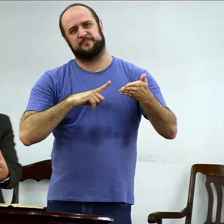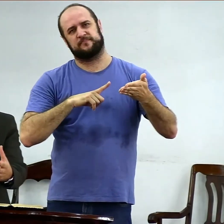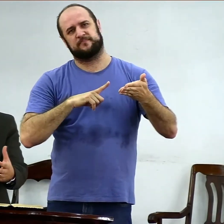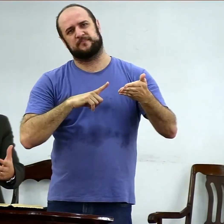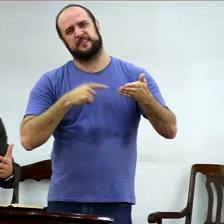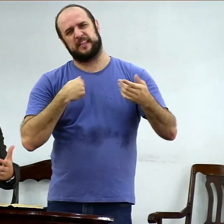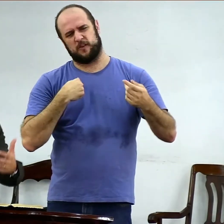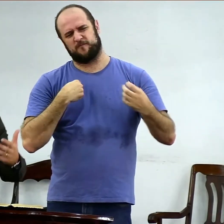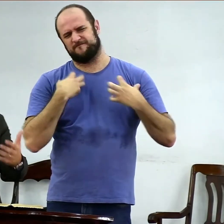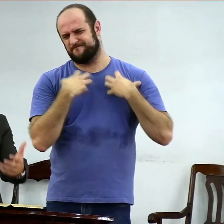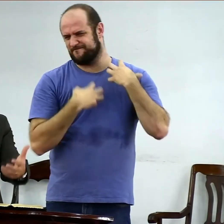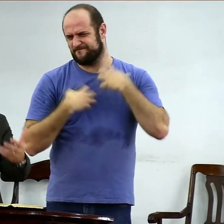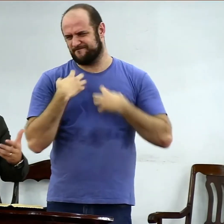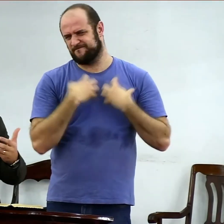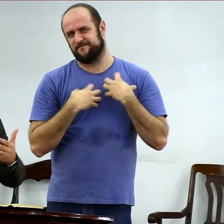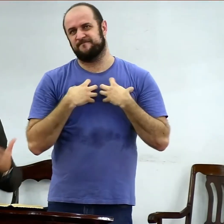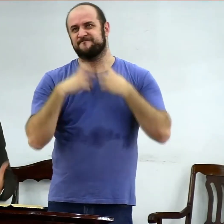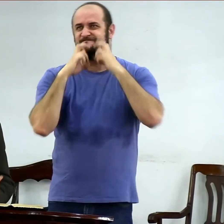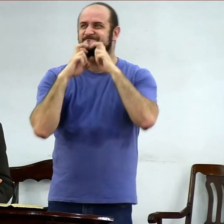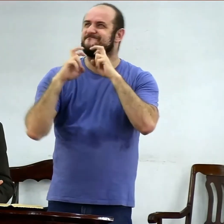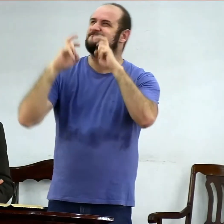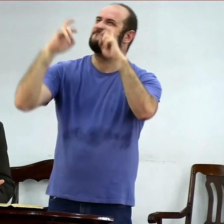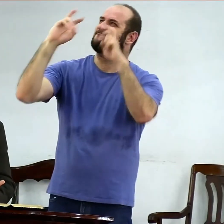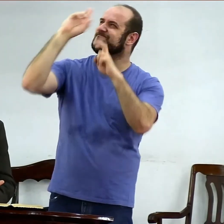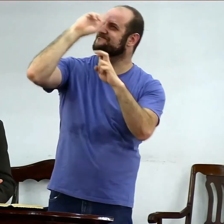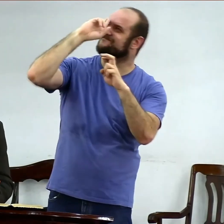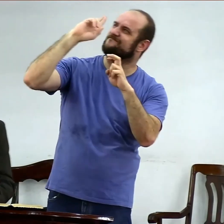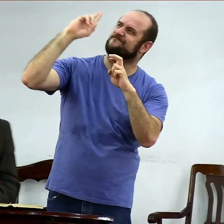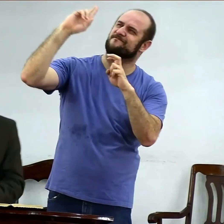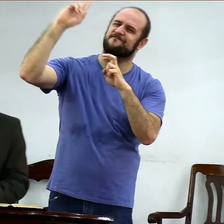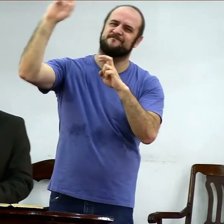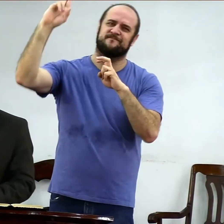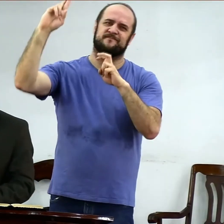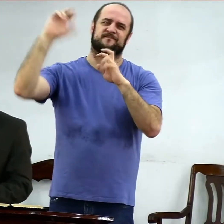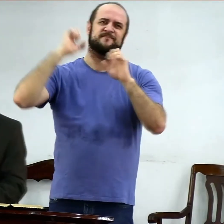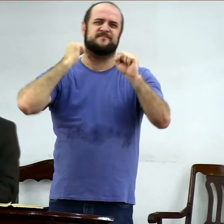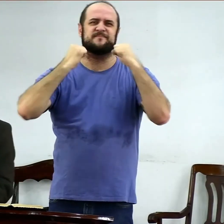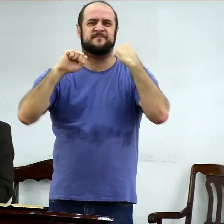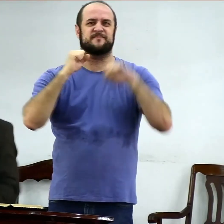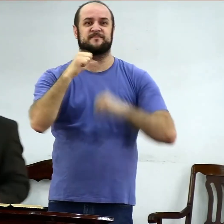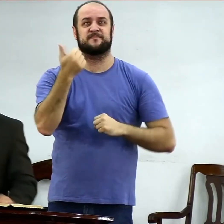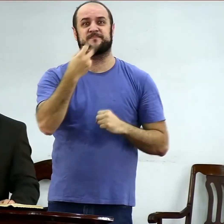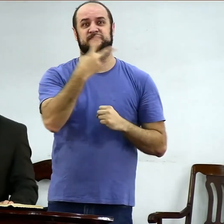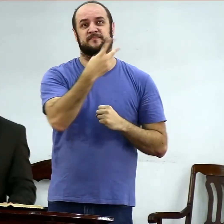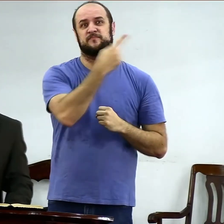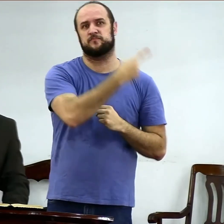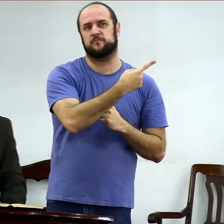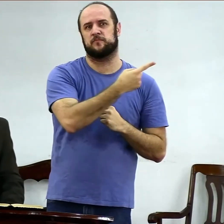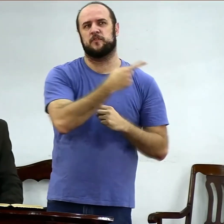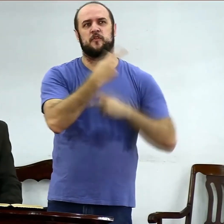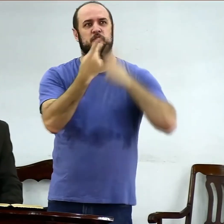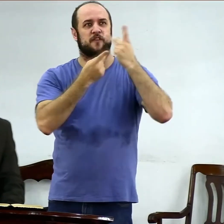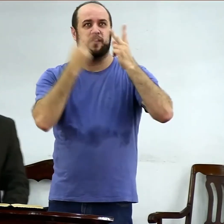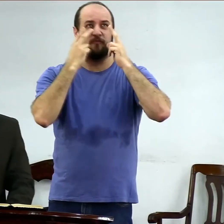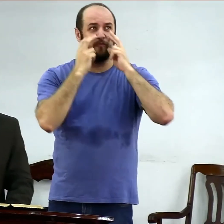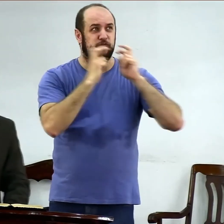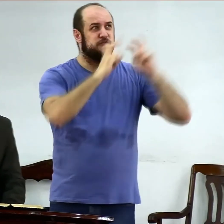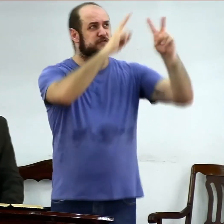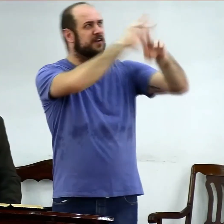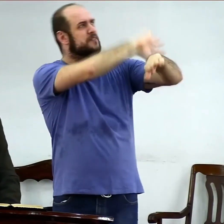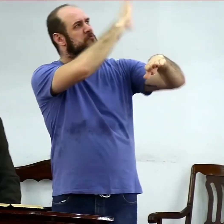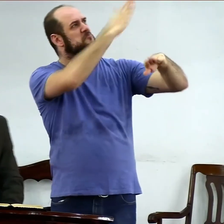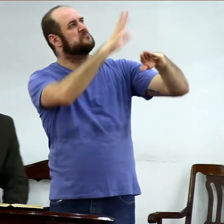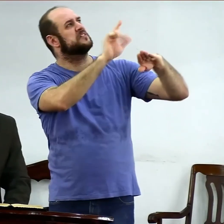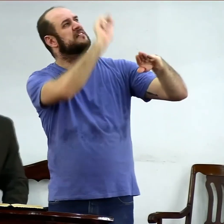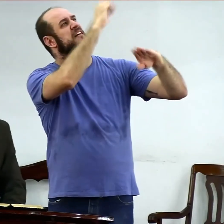angústia ele clama ao Senhor. E no Salmo 121, o salmista diz que quando ele leva os olhos para o monte, de onde